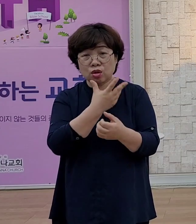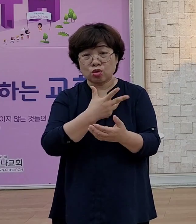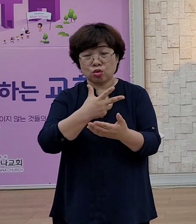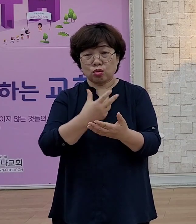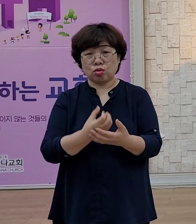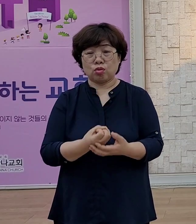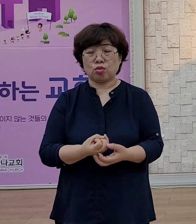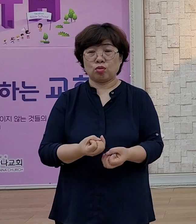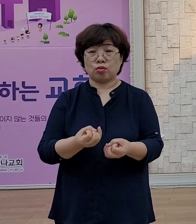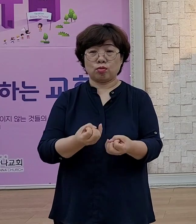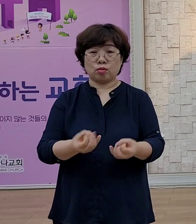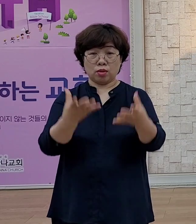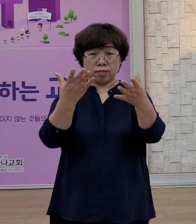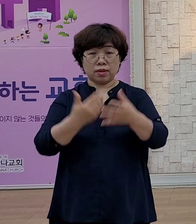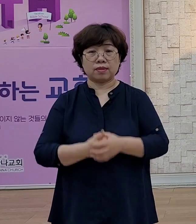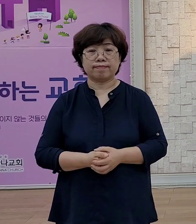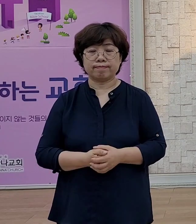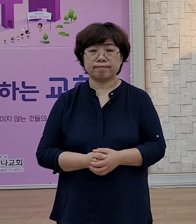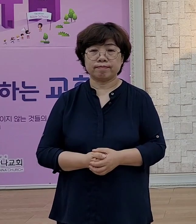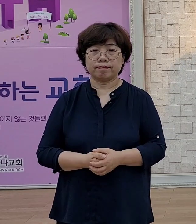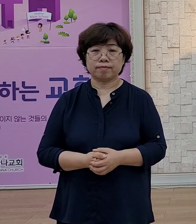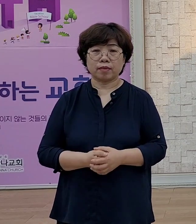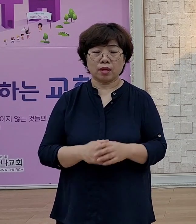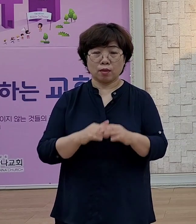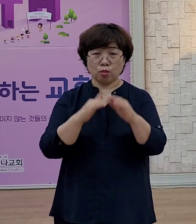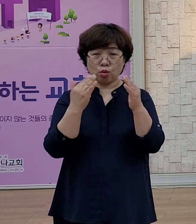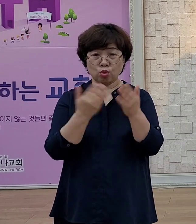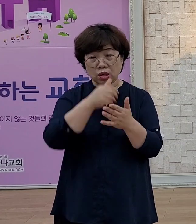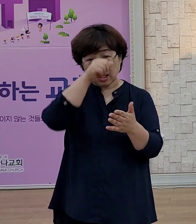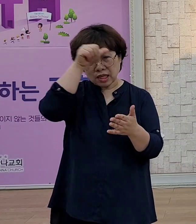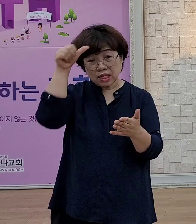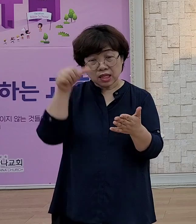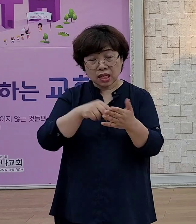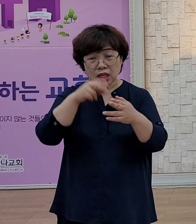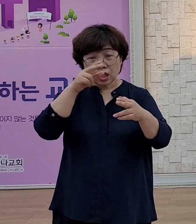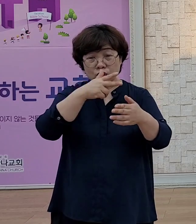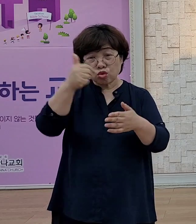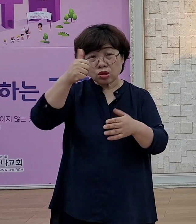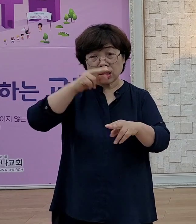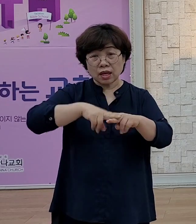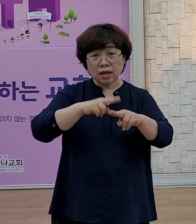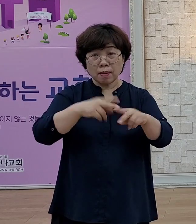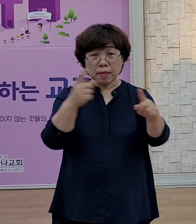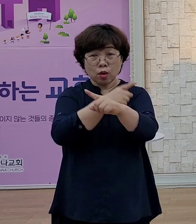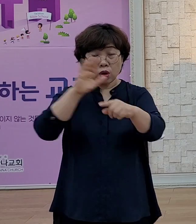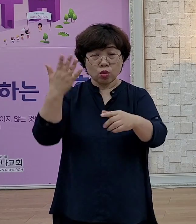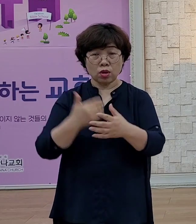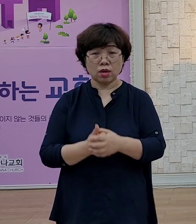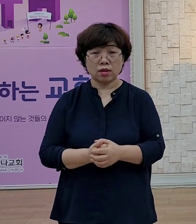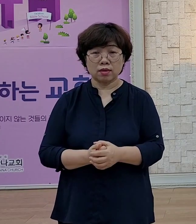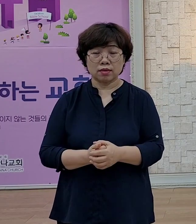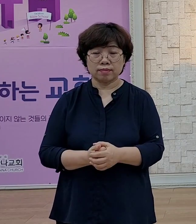축복합니다. 여러분, 전부 다 우리 인생의 주인의 자리를 바꿔야 돼요.